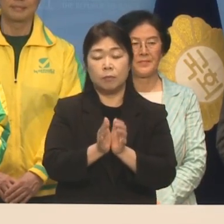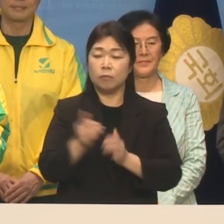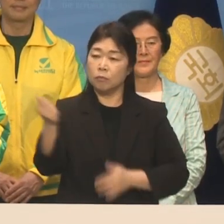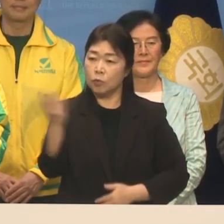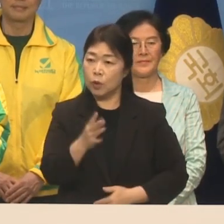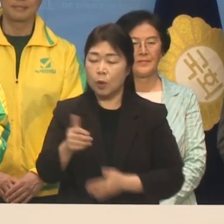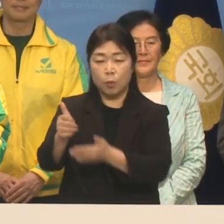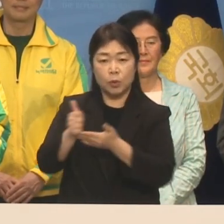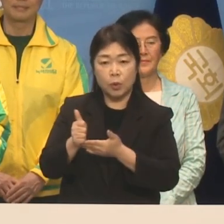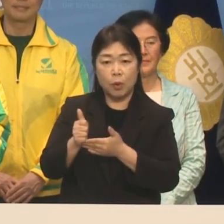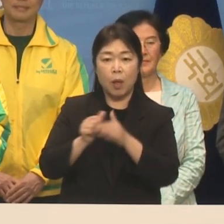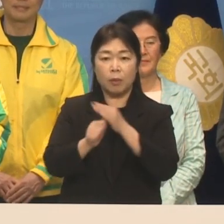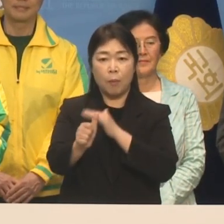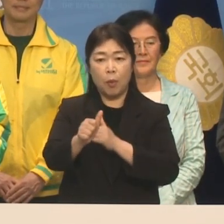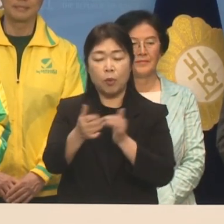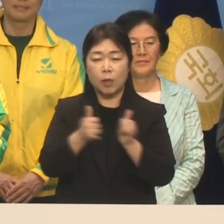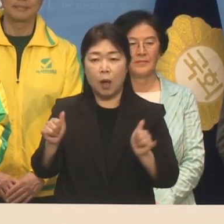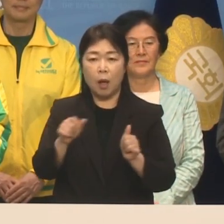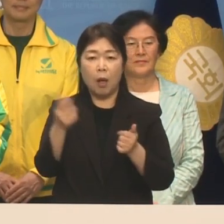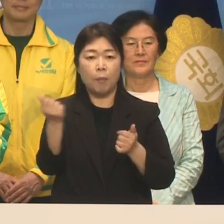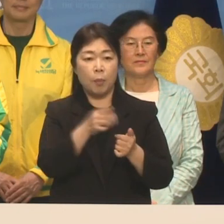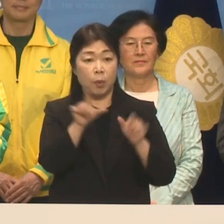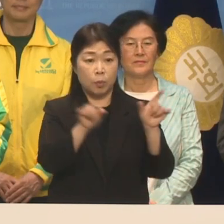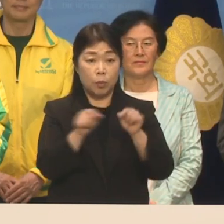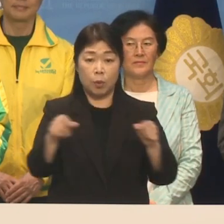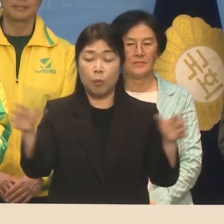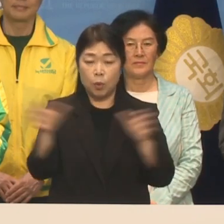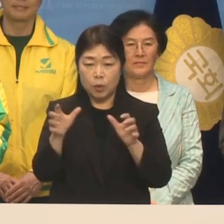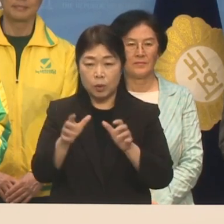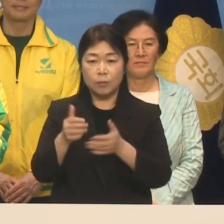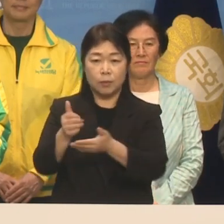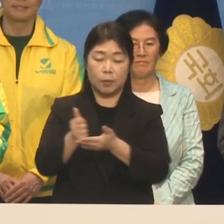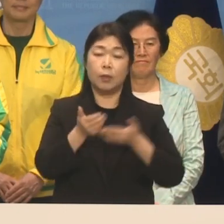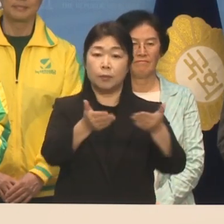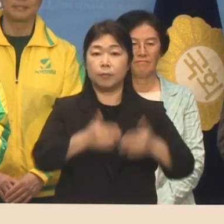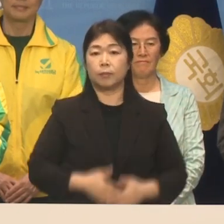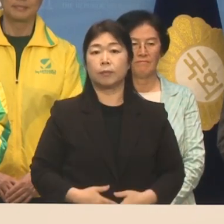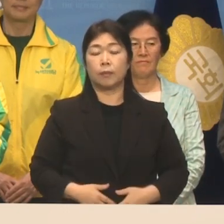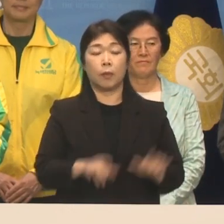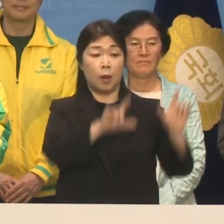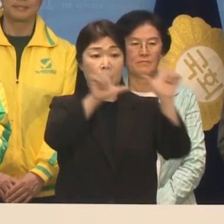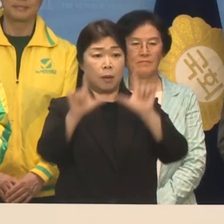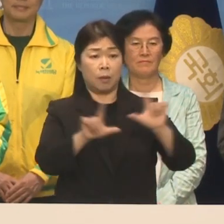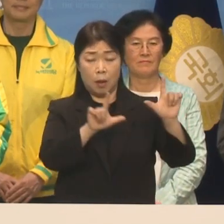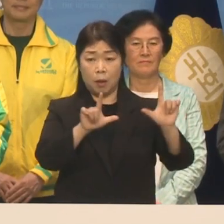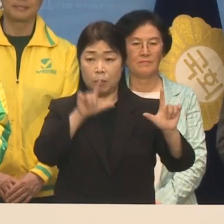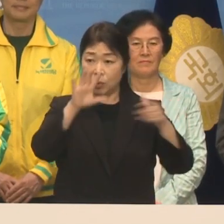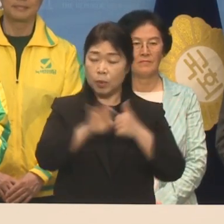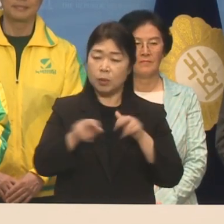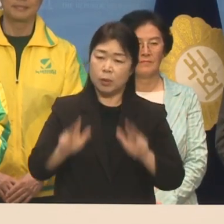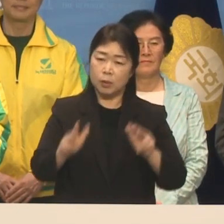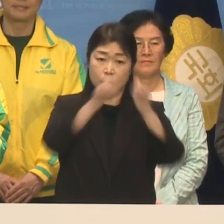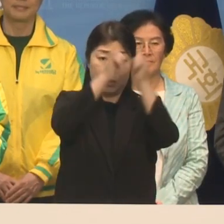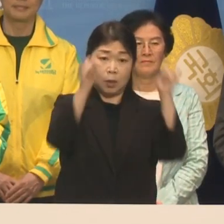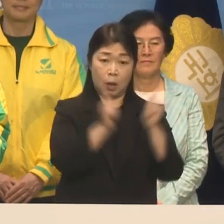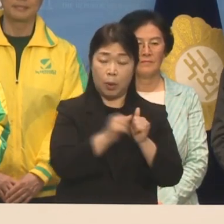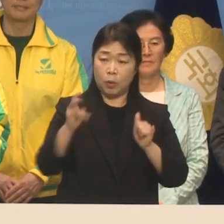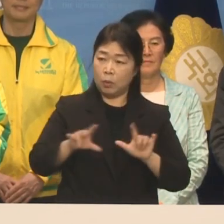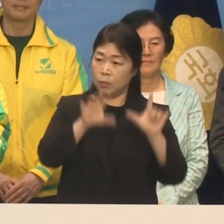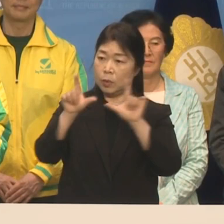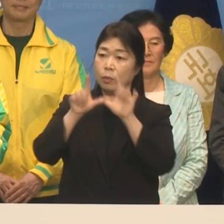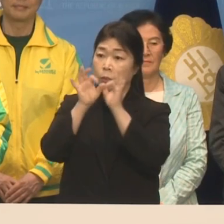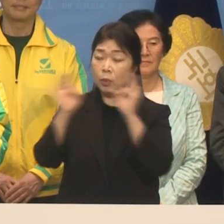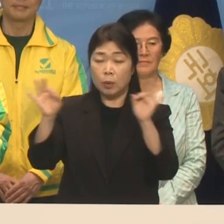오늘 주요 대표적인 분들을 이 자리에 모셨습니다. 삶의 궤적 자체가 우리 사회 그리고 우리 시민들에게 그리고